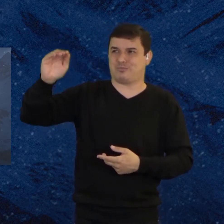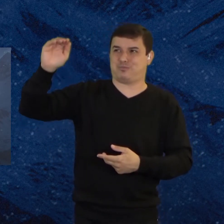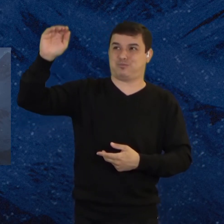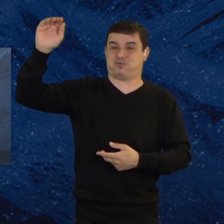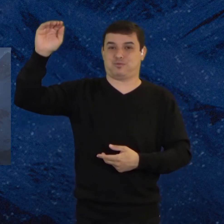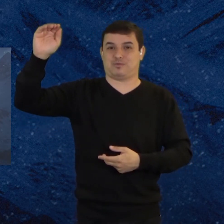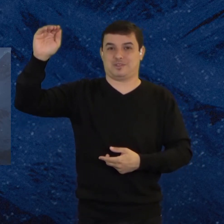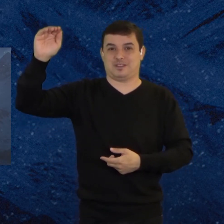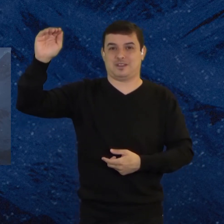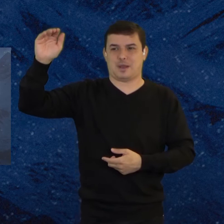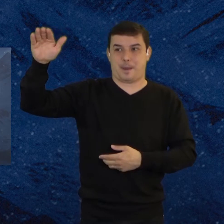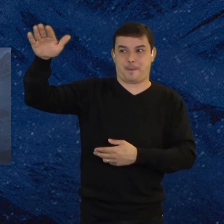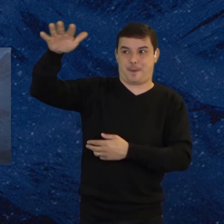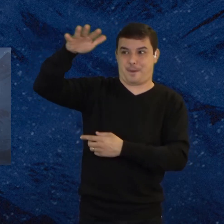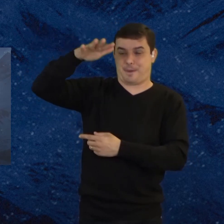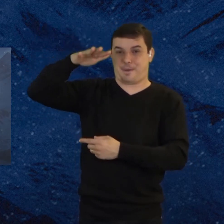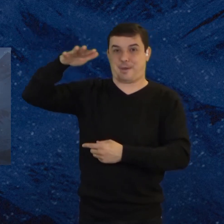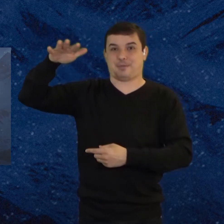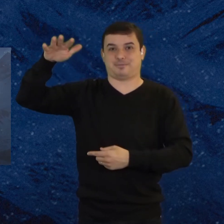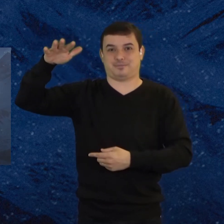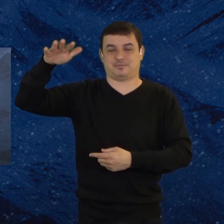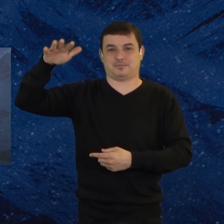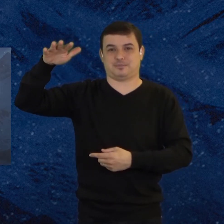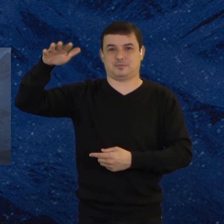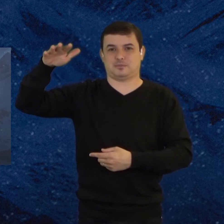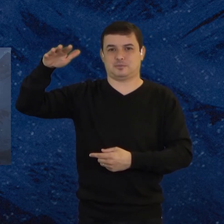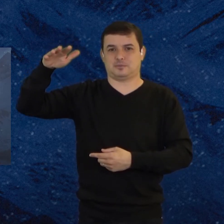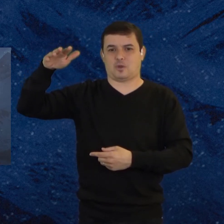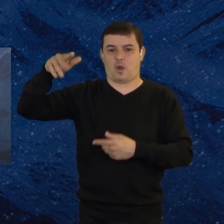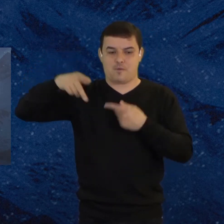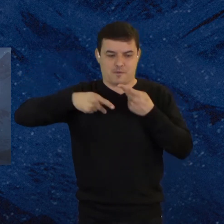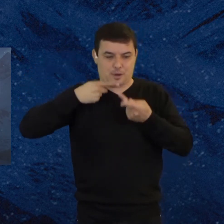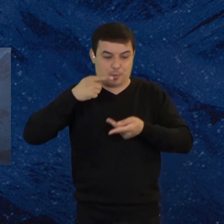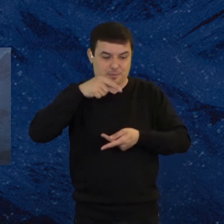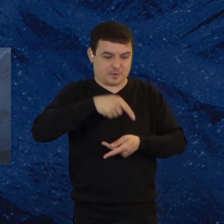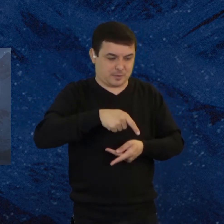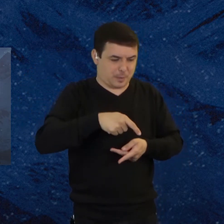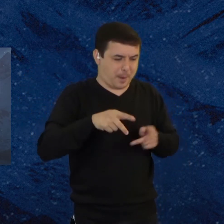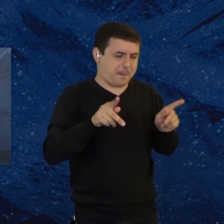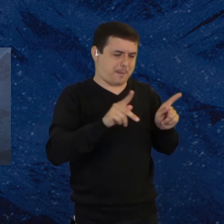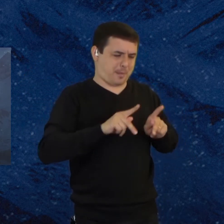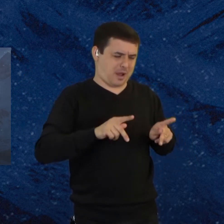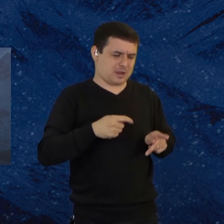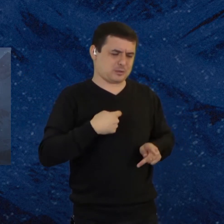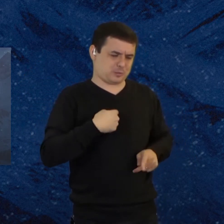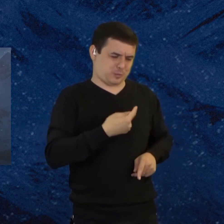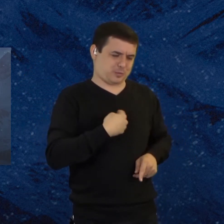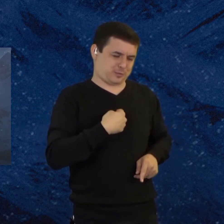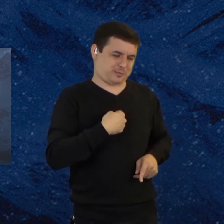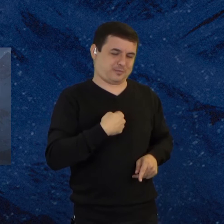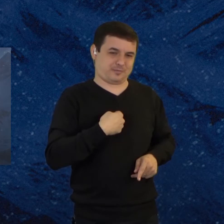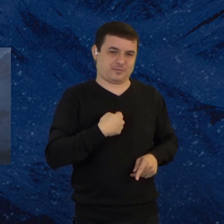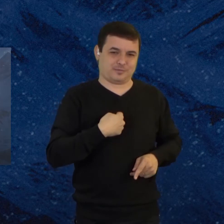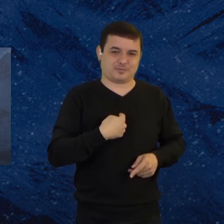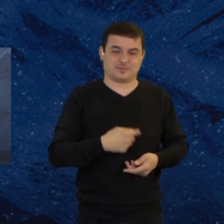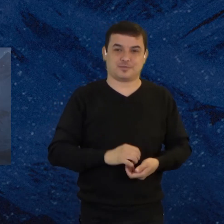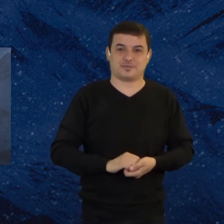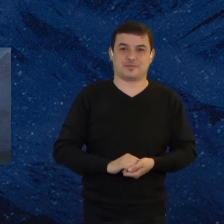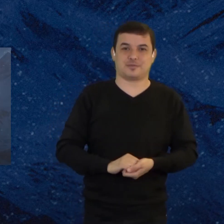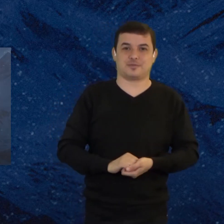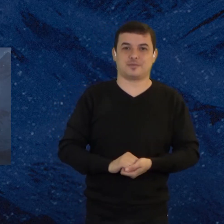paz, propondo um ambiente de reconciliação para o mais, para o